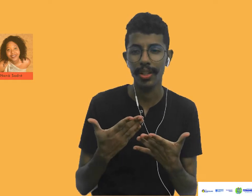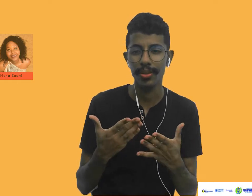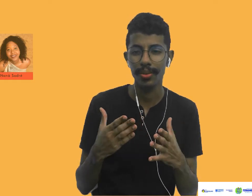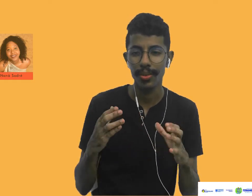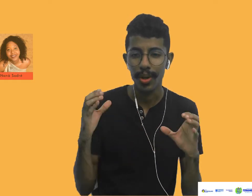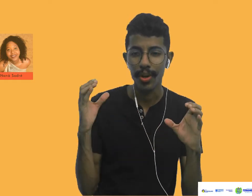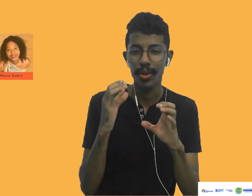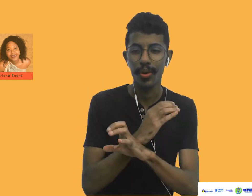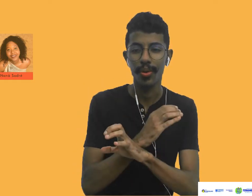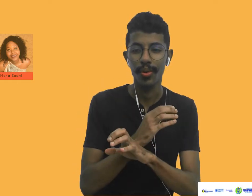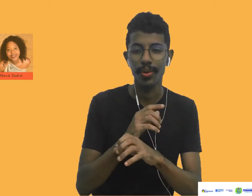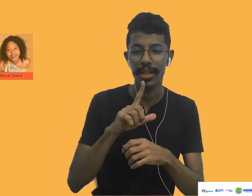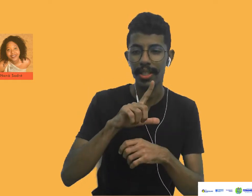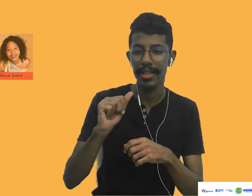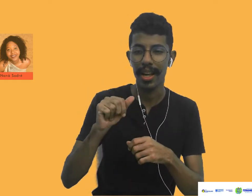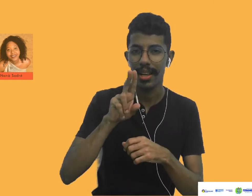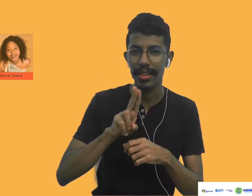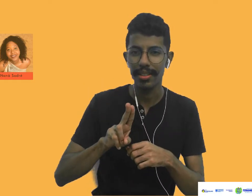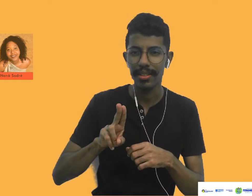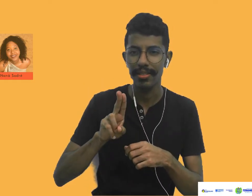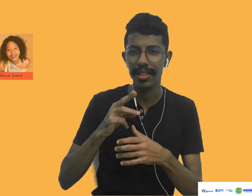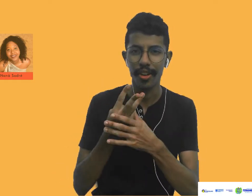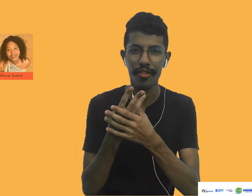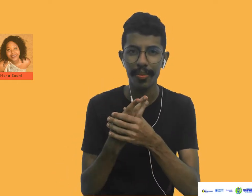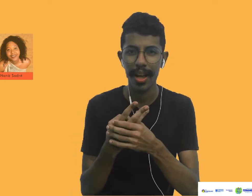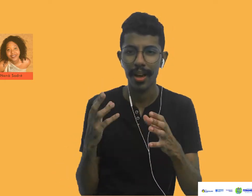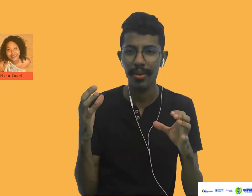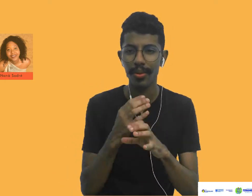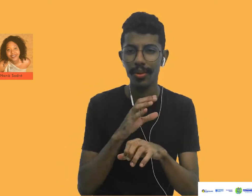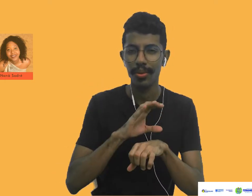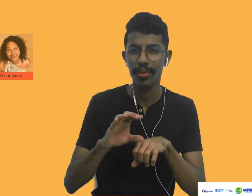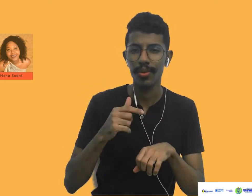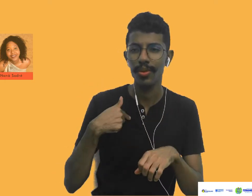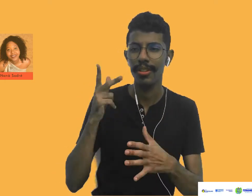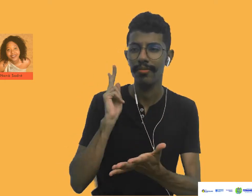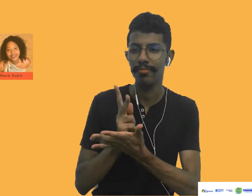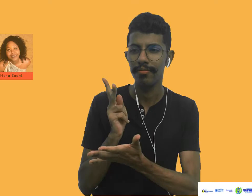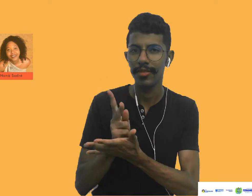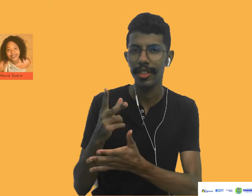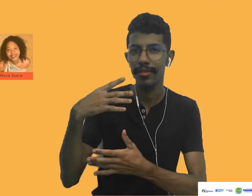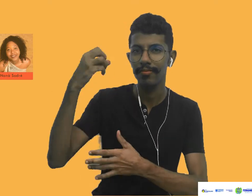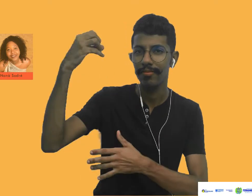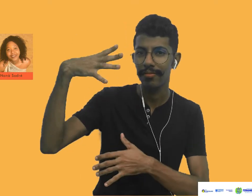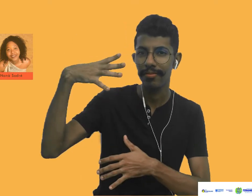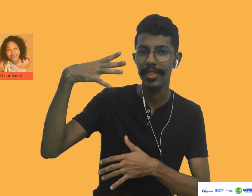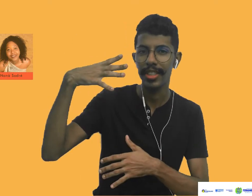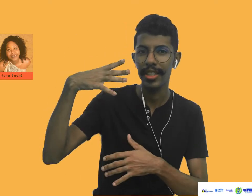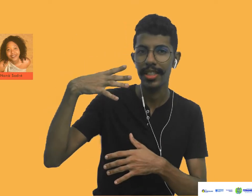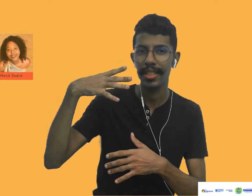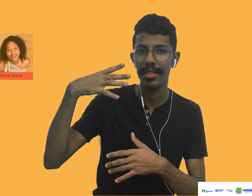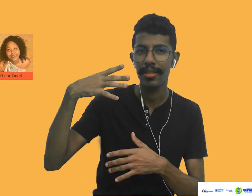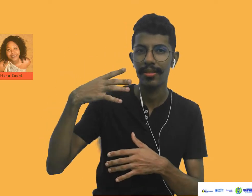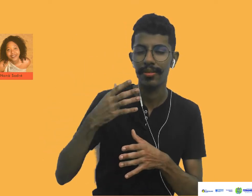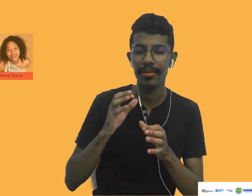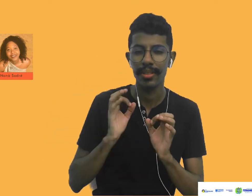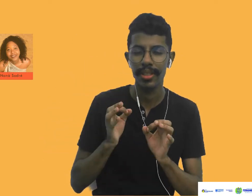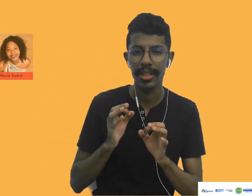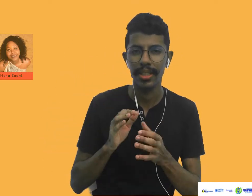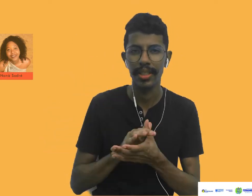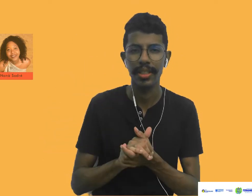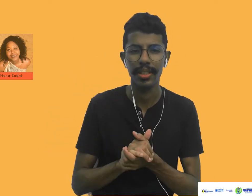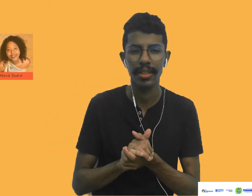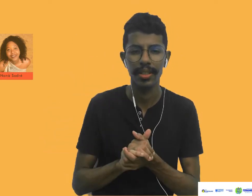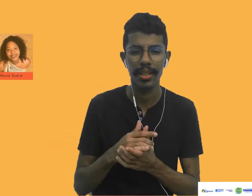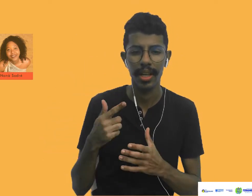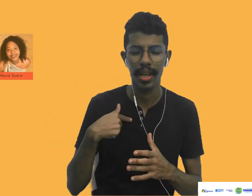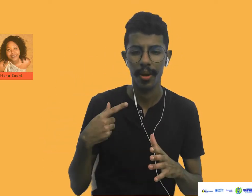ao sair da universidade, eu continuei com a atividade de iluminação. Eu fazia parte, no ano